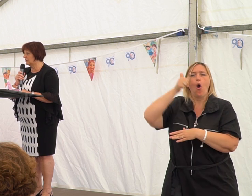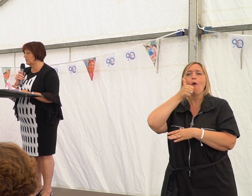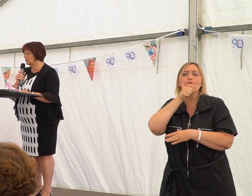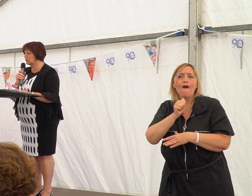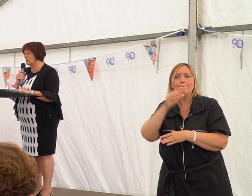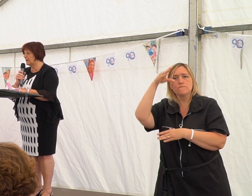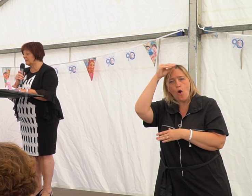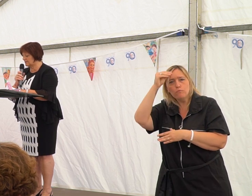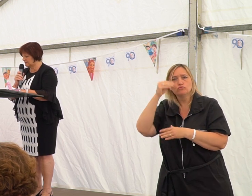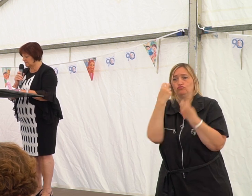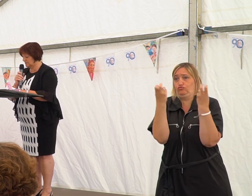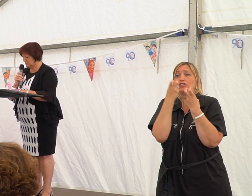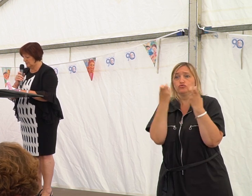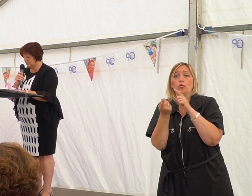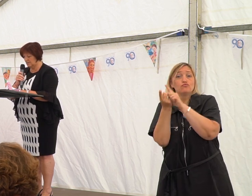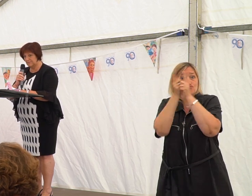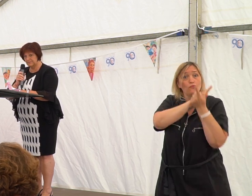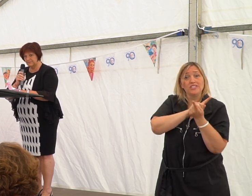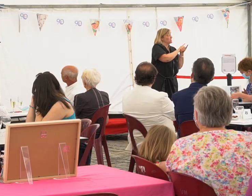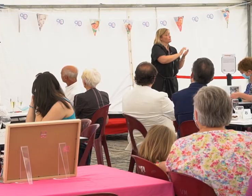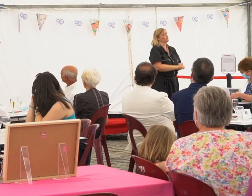hommes, cherchons à être.